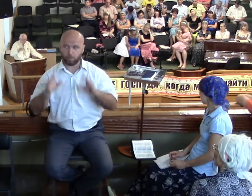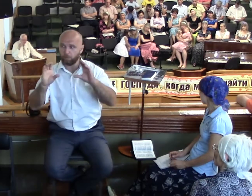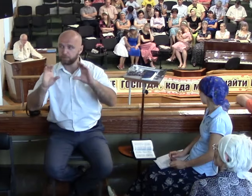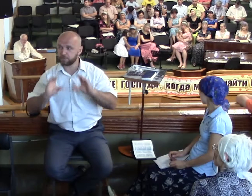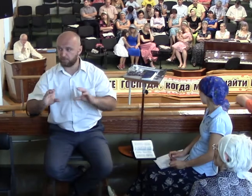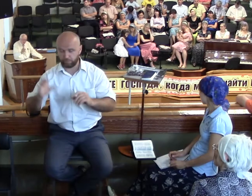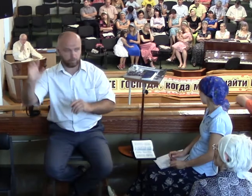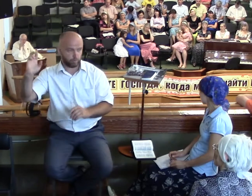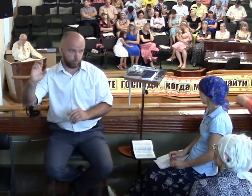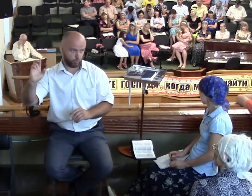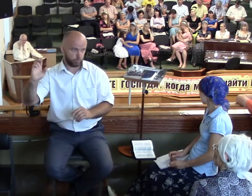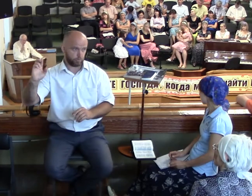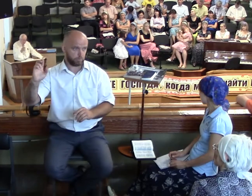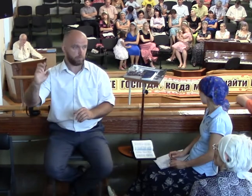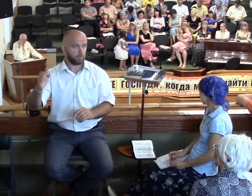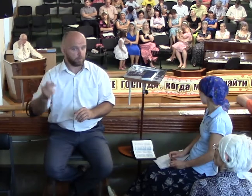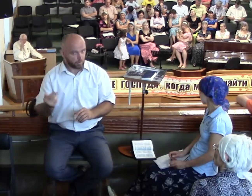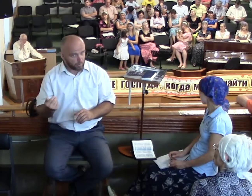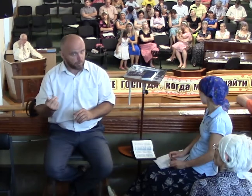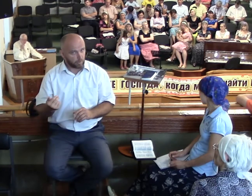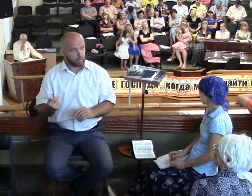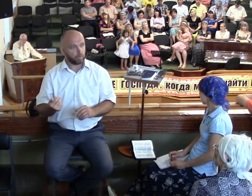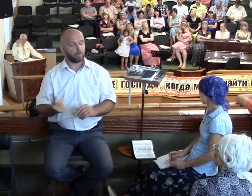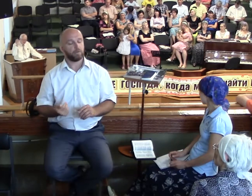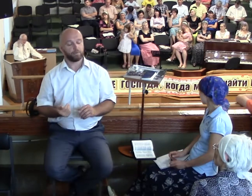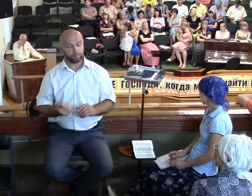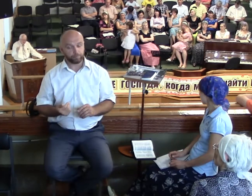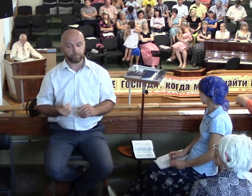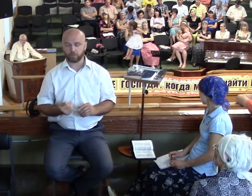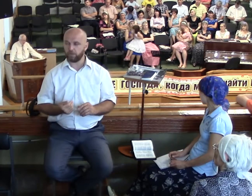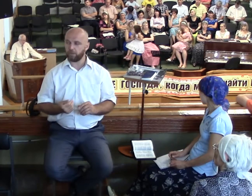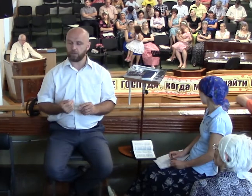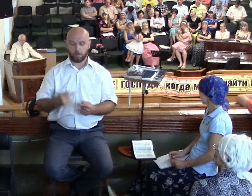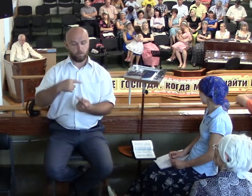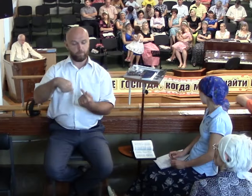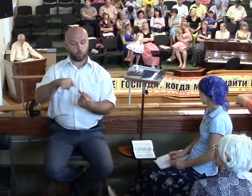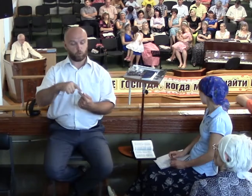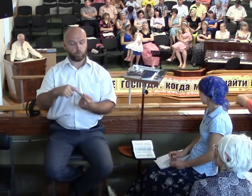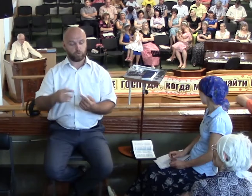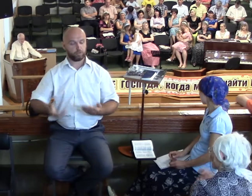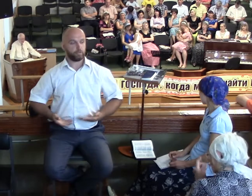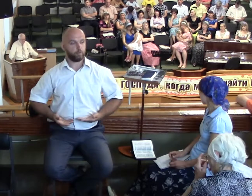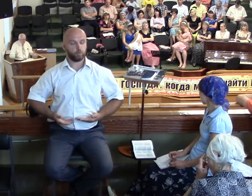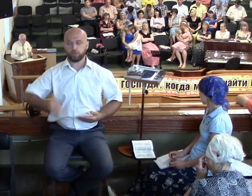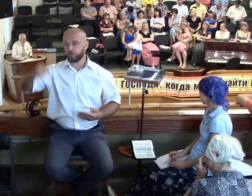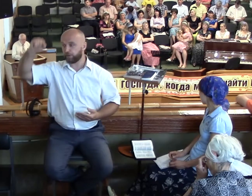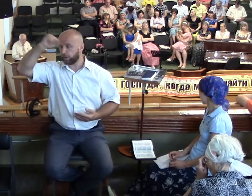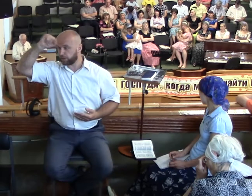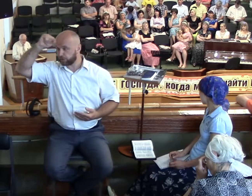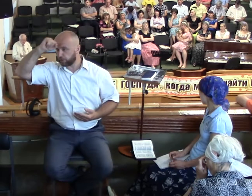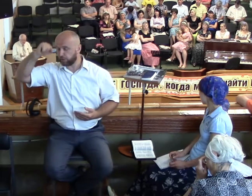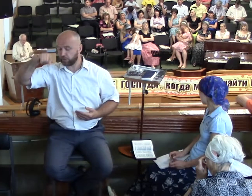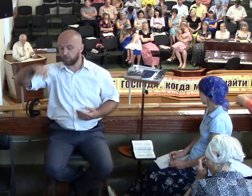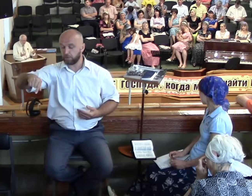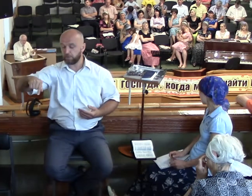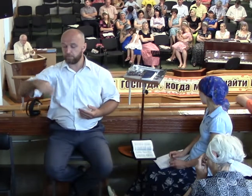было с его моралью, с воспитанием, которое получил вместе с Авраамом. Друзья дорогие, Аман знал,